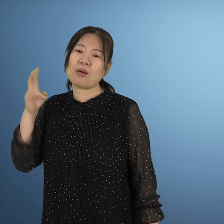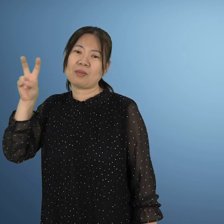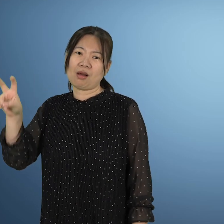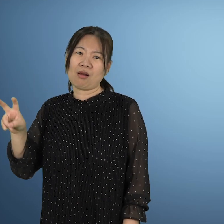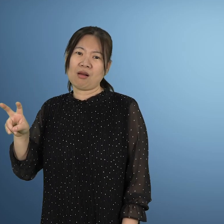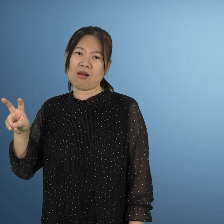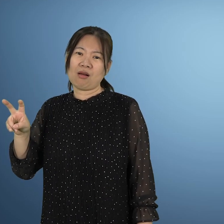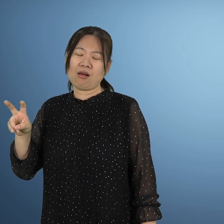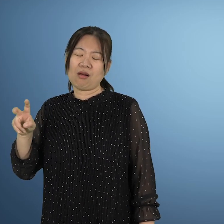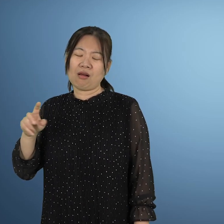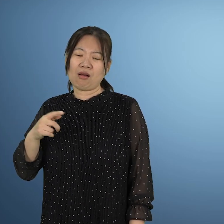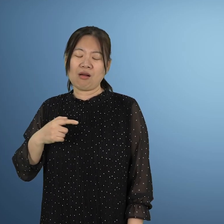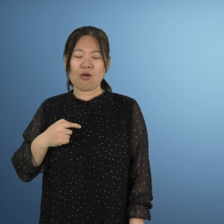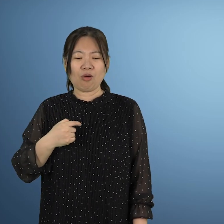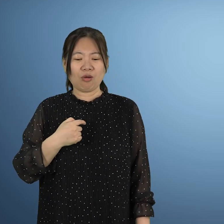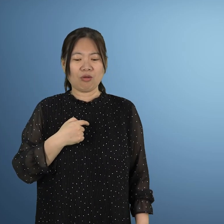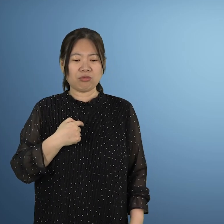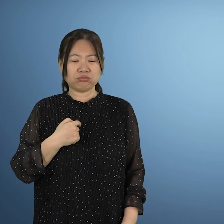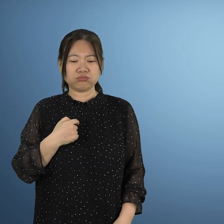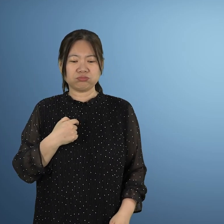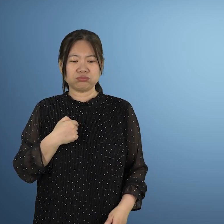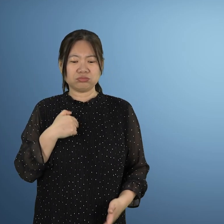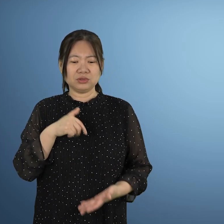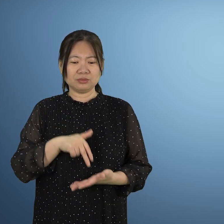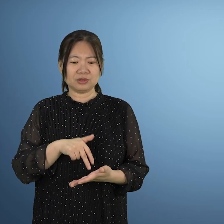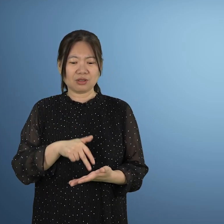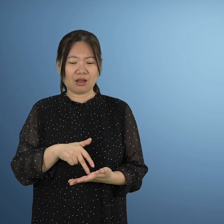이게 얼마나 심적으로 스트레스겠어요.